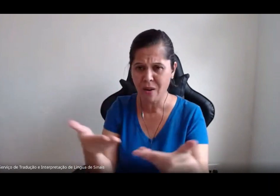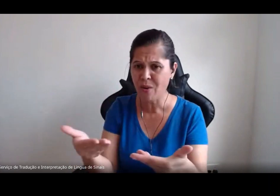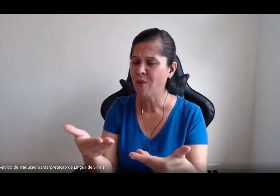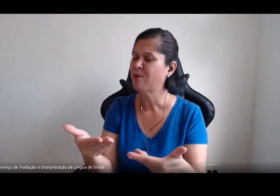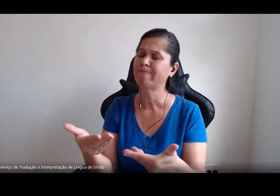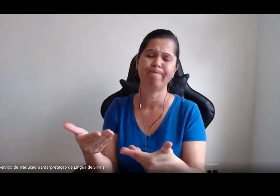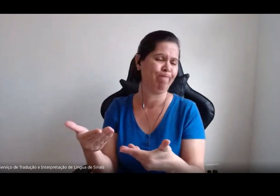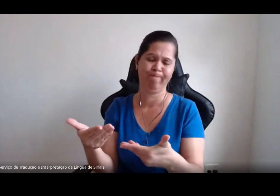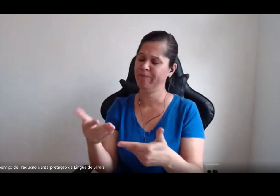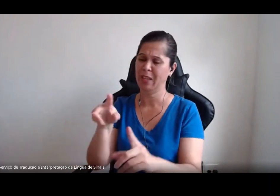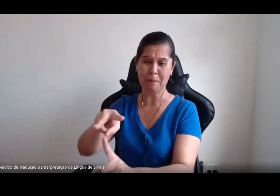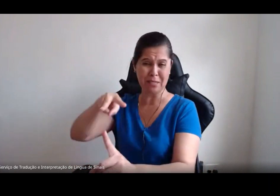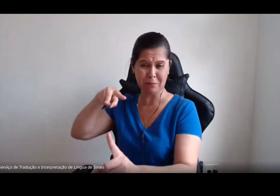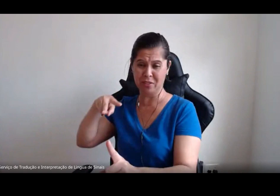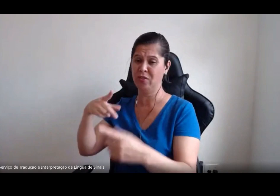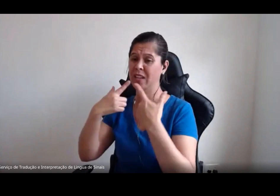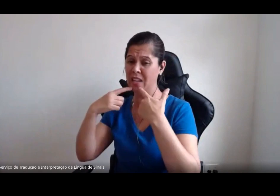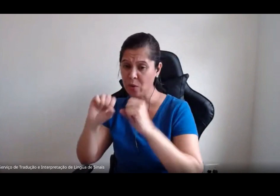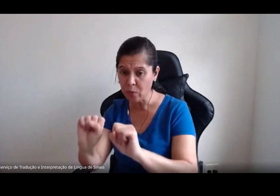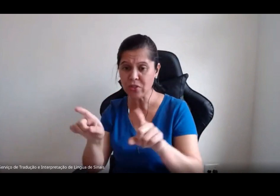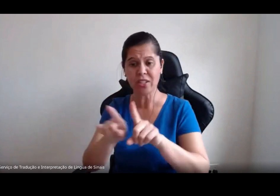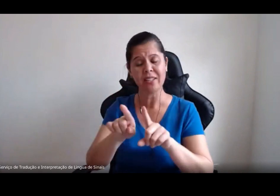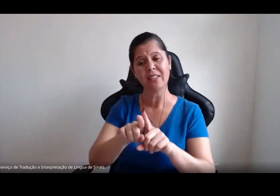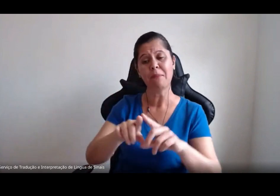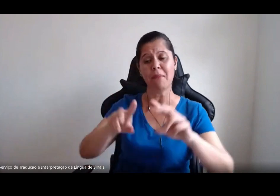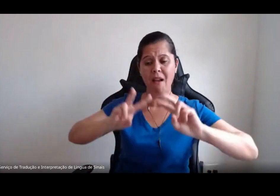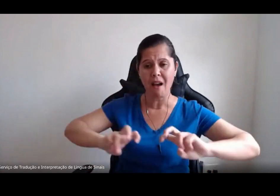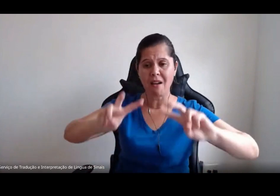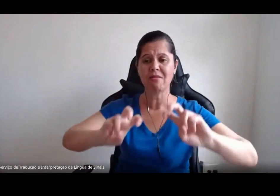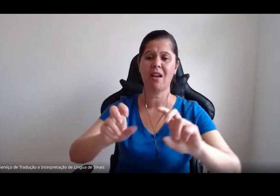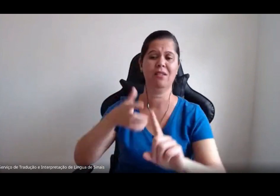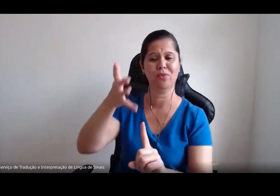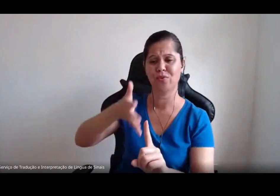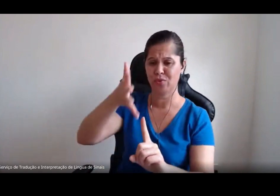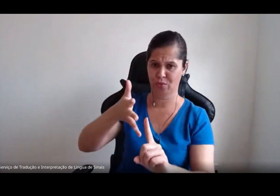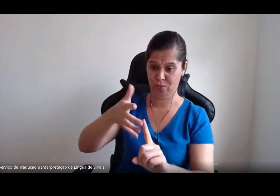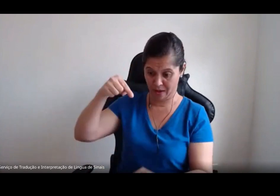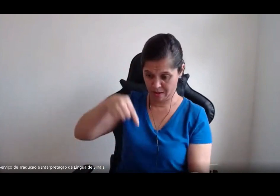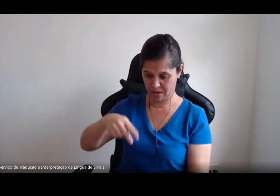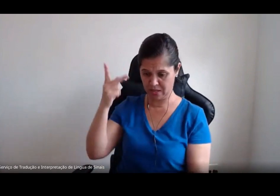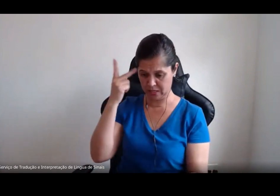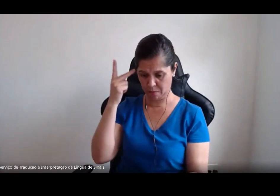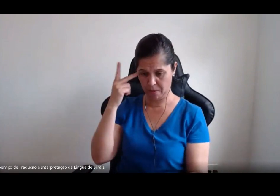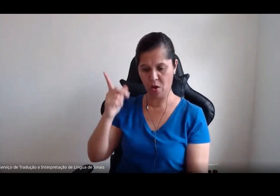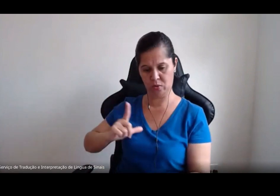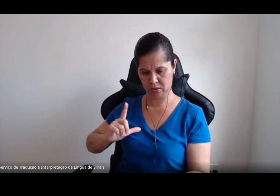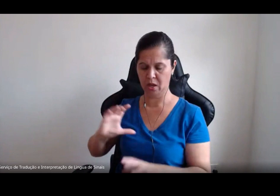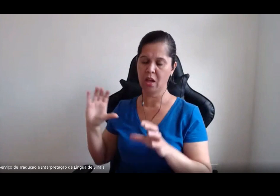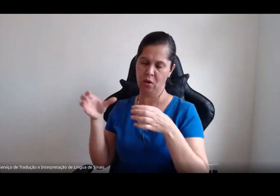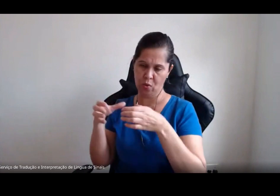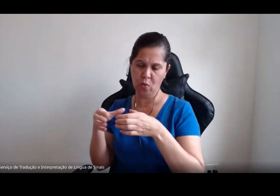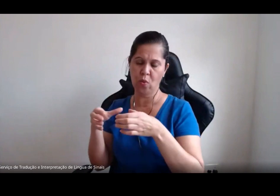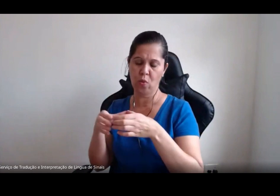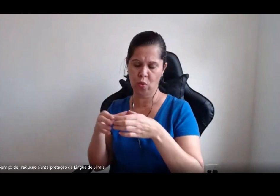Brasil, via linguística e via análise de discurso. Aqui em São Paulo, por exemplo, o